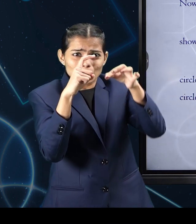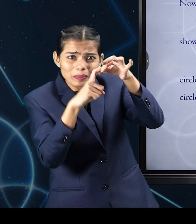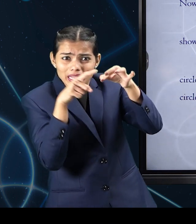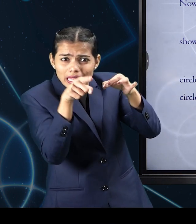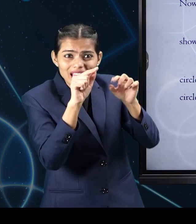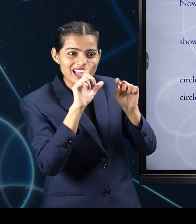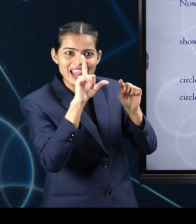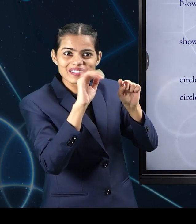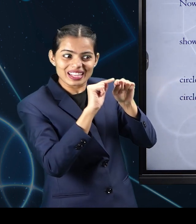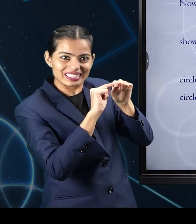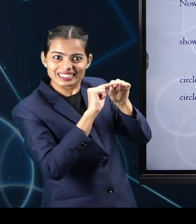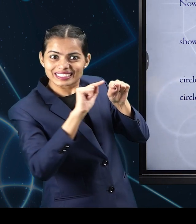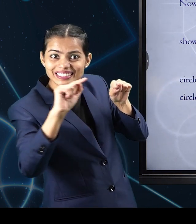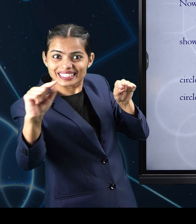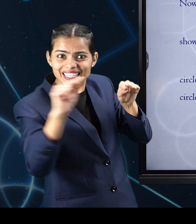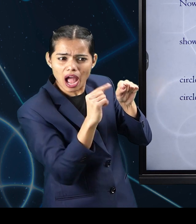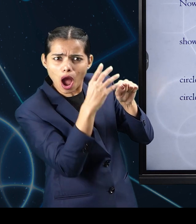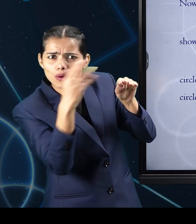XY వృత్తానికి టాంజెంట్ కాదు.